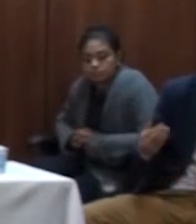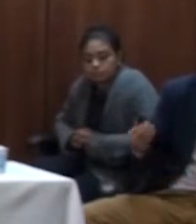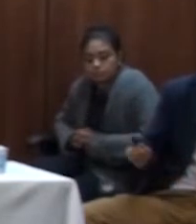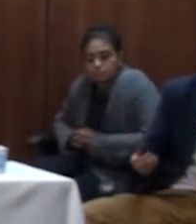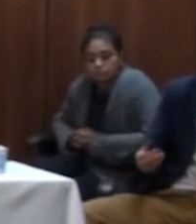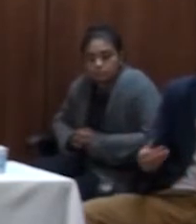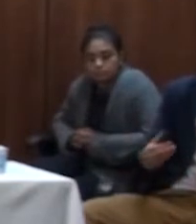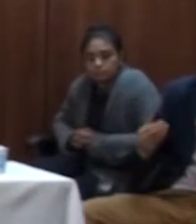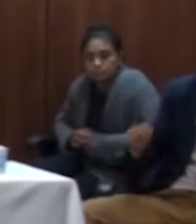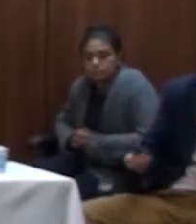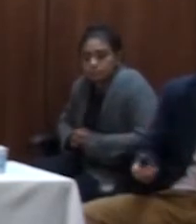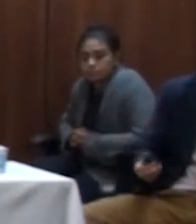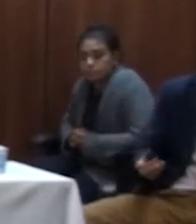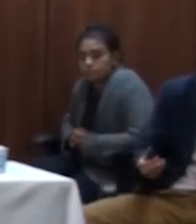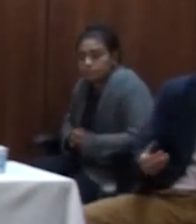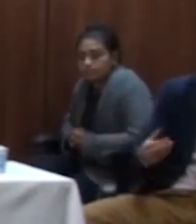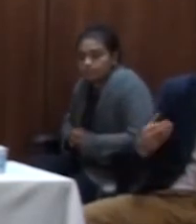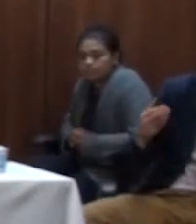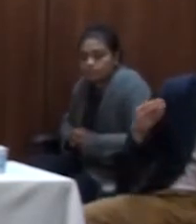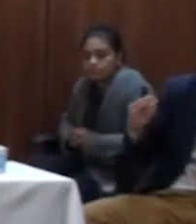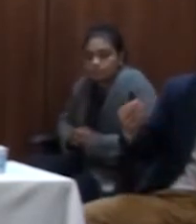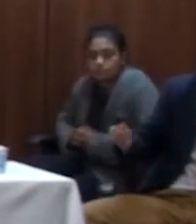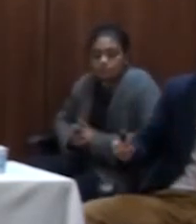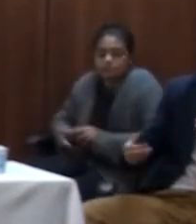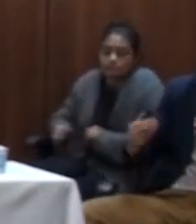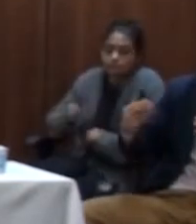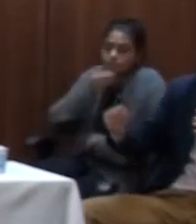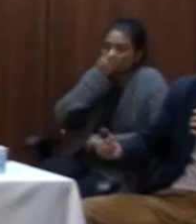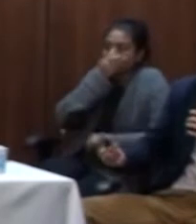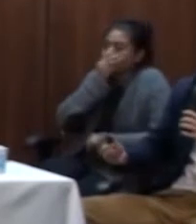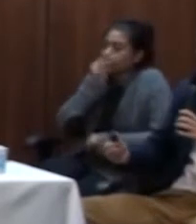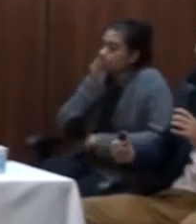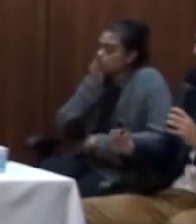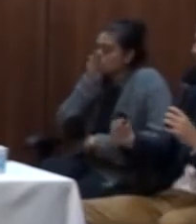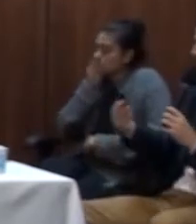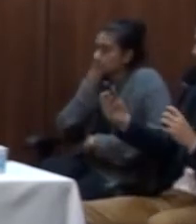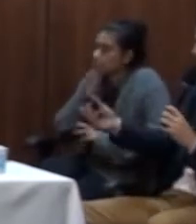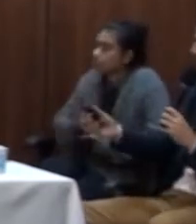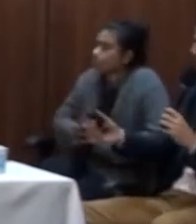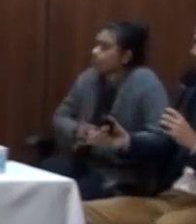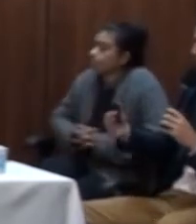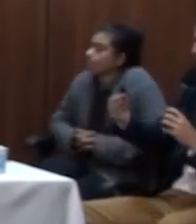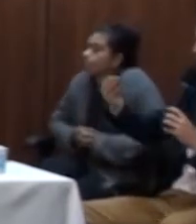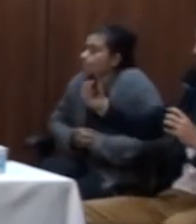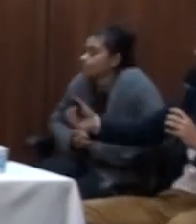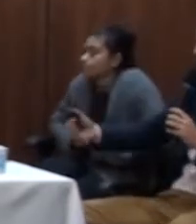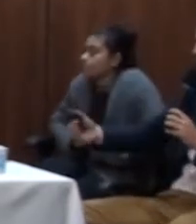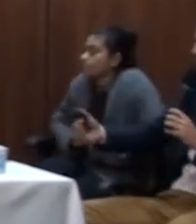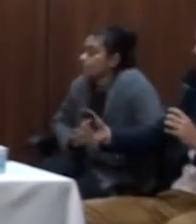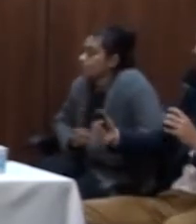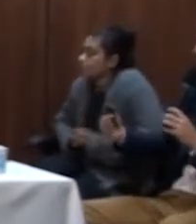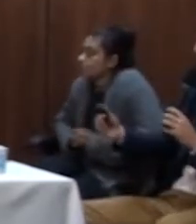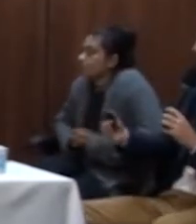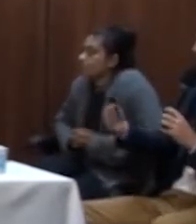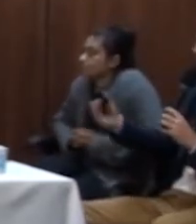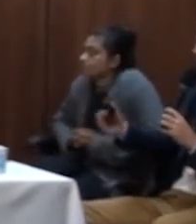fila e, enfim, qual era a sua posição, como poderia descobrir isso, quanto de tempo